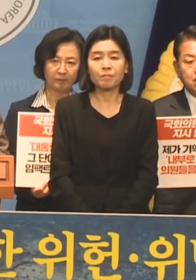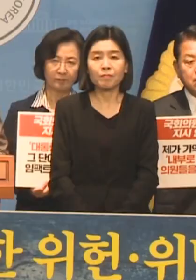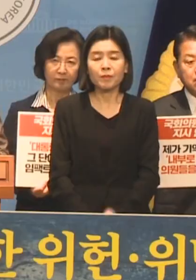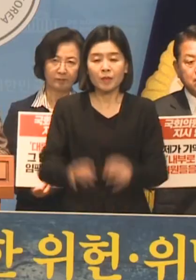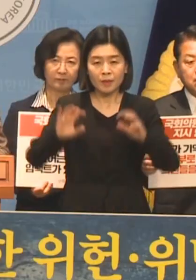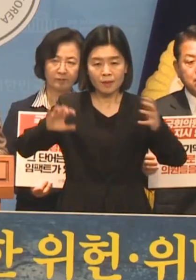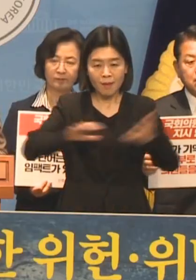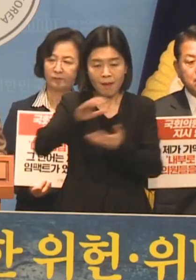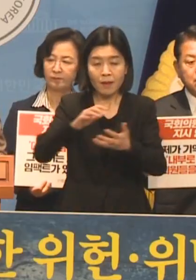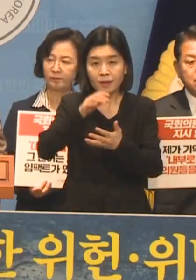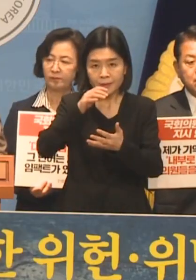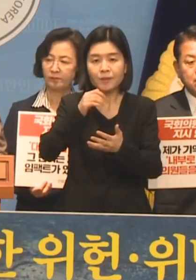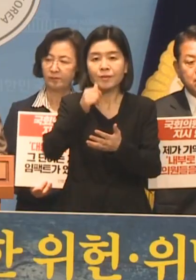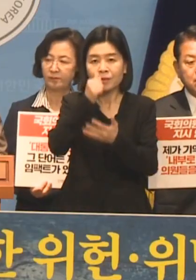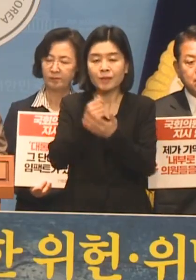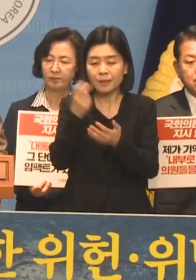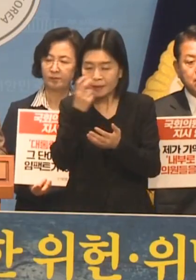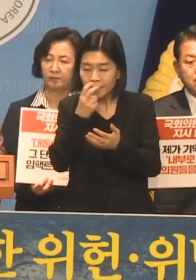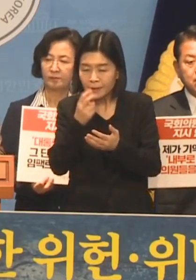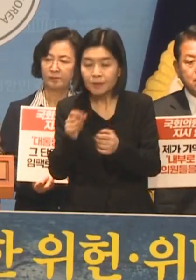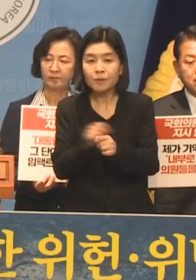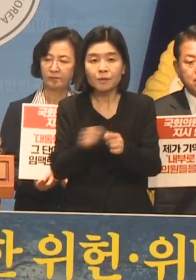내란 국조특위는 이른바